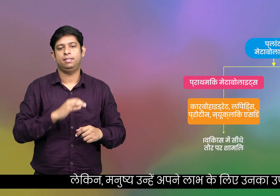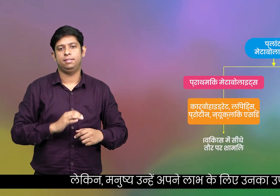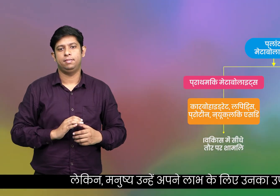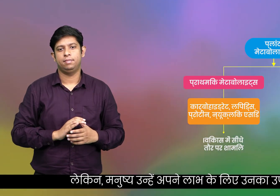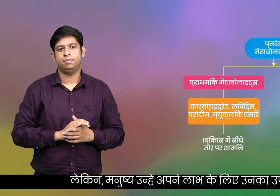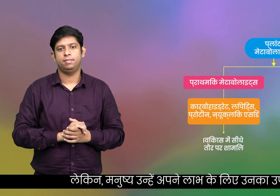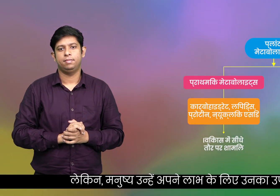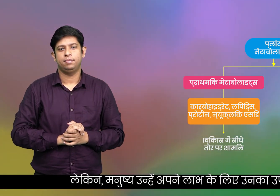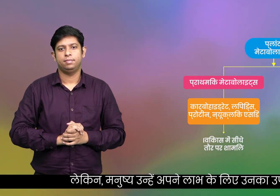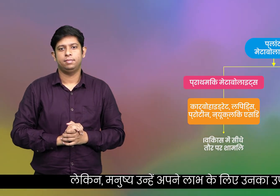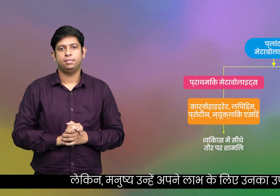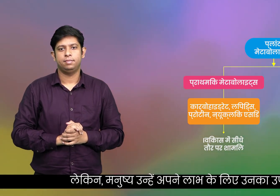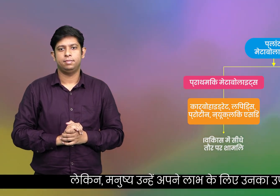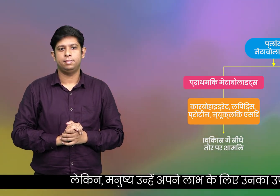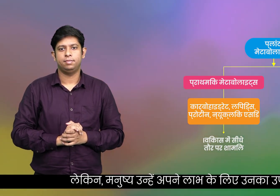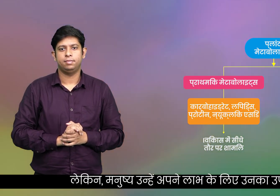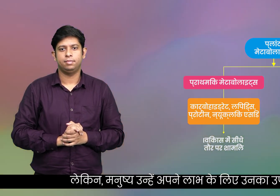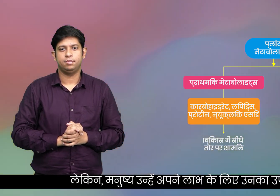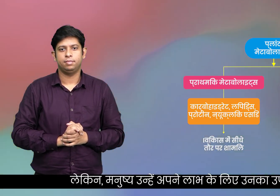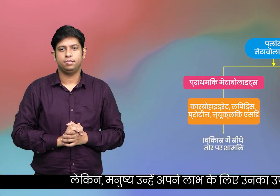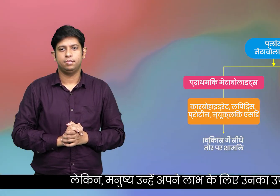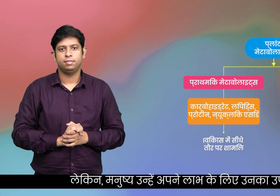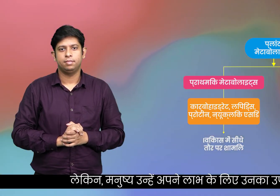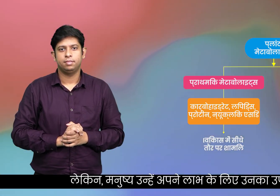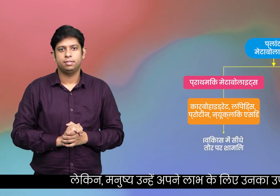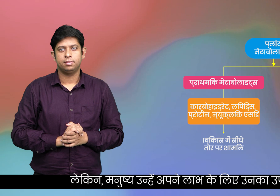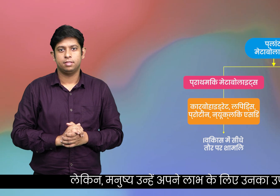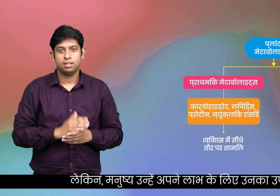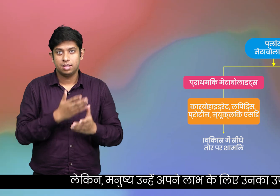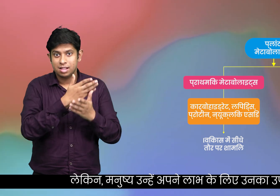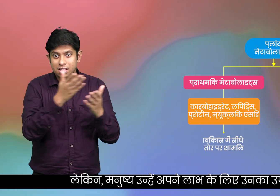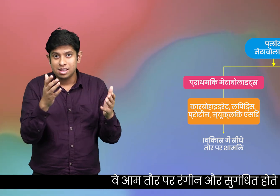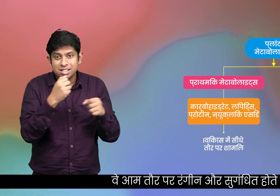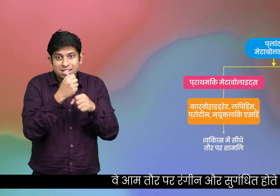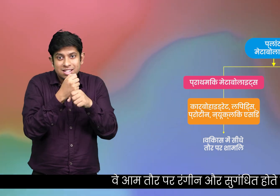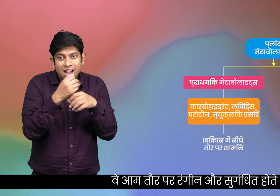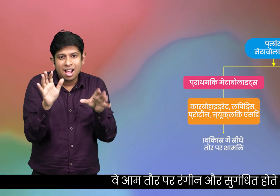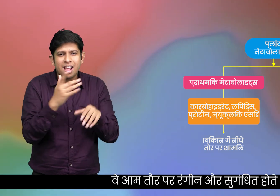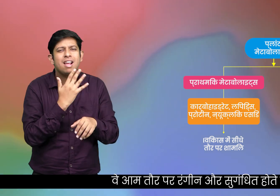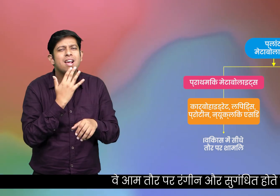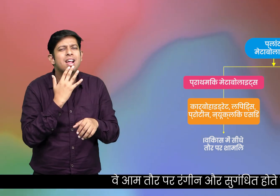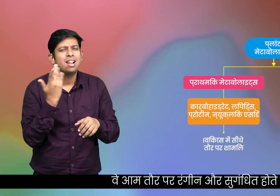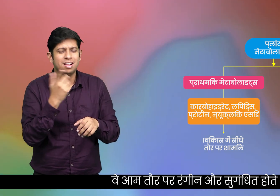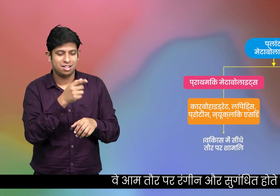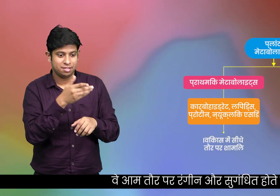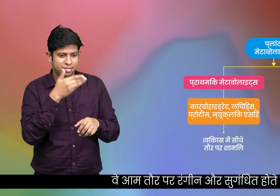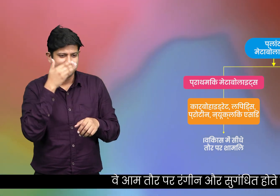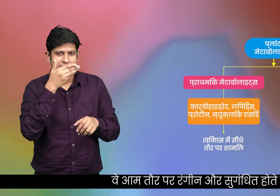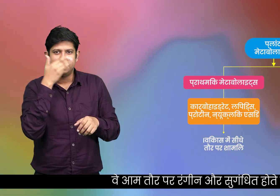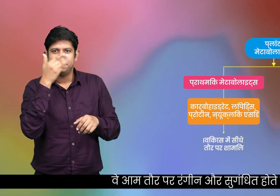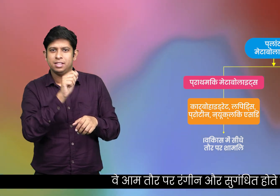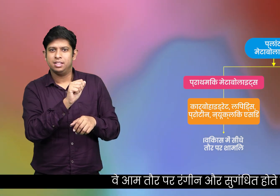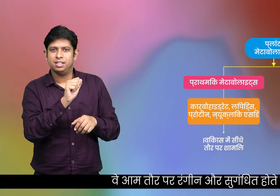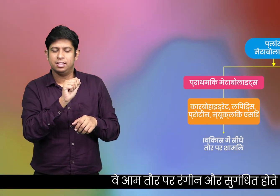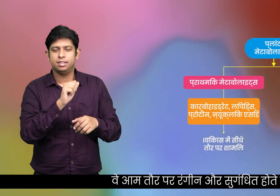उन्हें अपने लाभ के लिए उनका उपयोग करते हैं। वे आमतौर पर रंगीन और सुगंधित होते